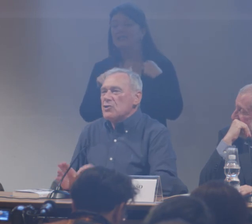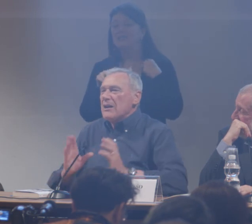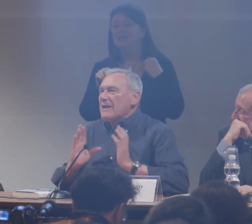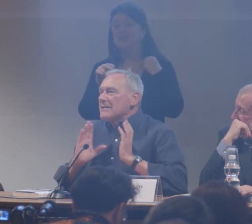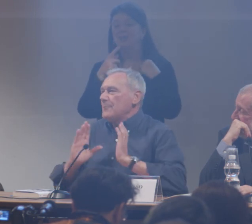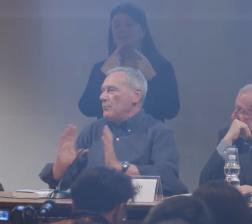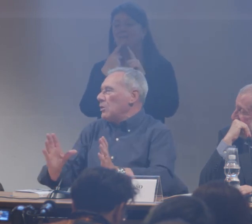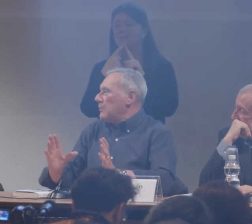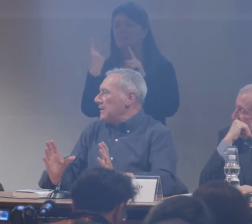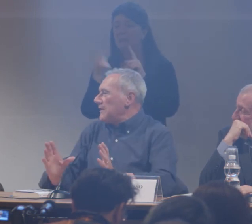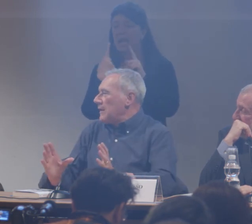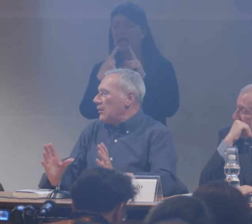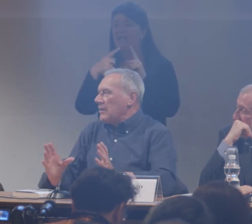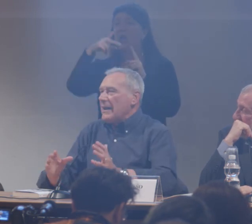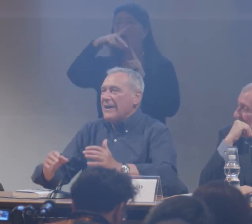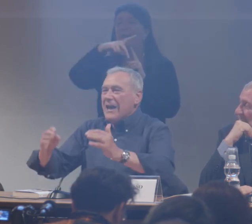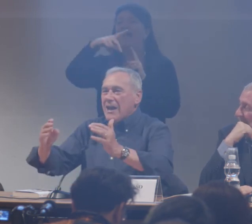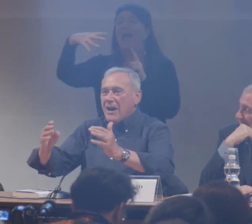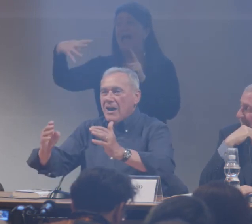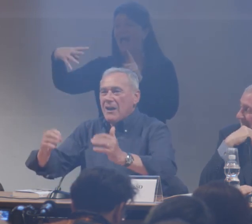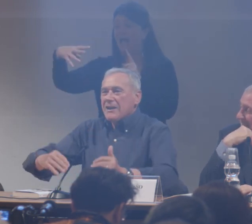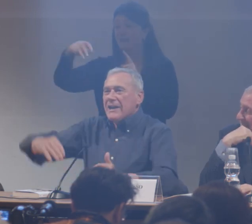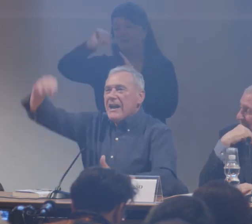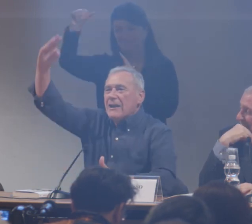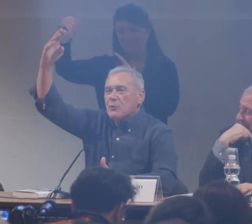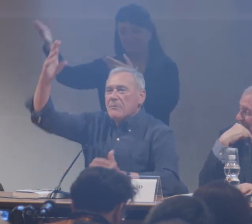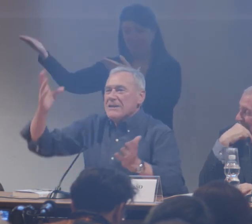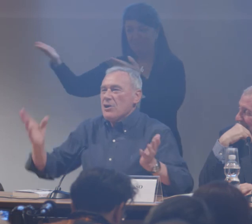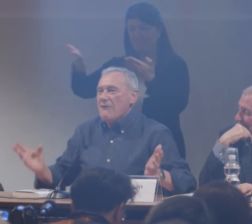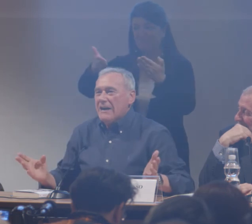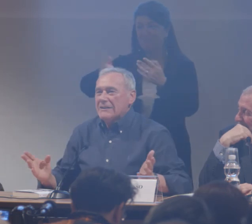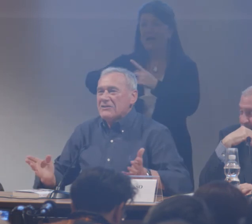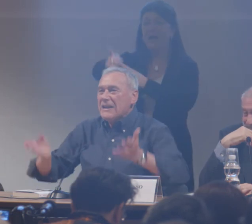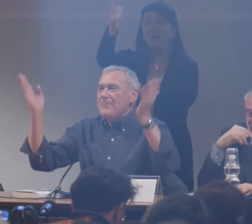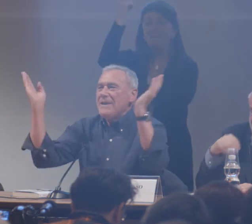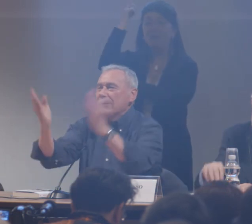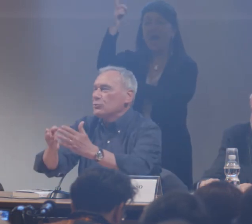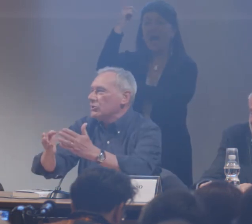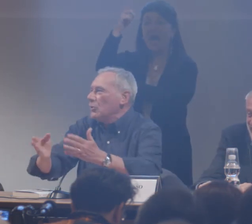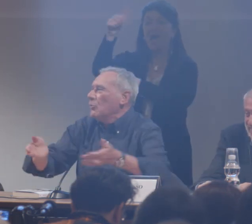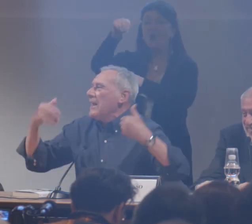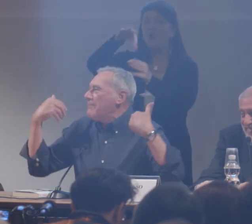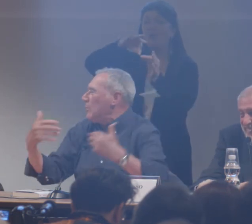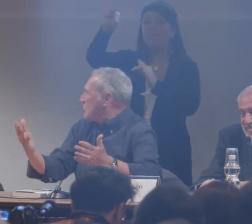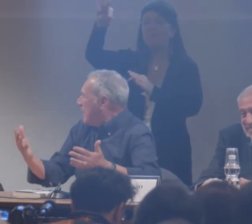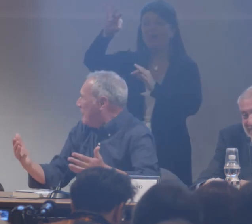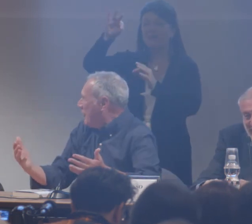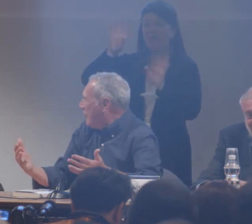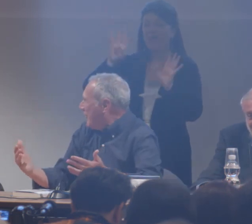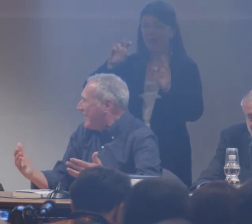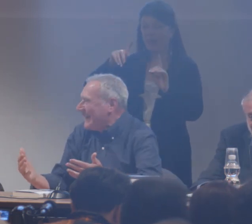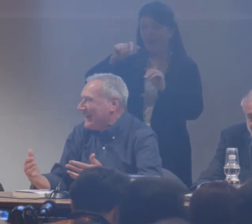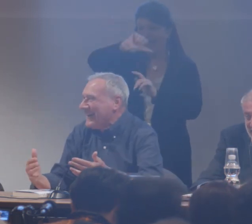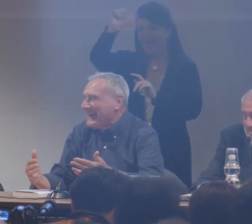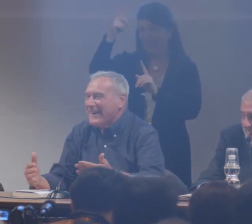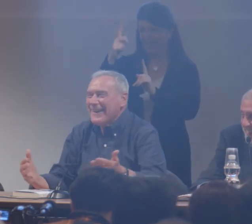far uscire avanti il pubblico ministero, che era Ayala, che era alto 1,90 m, se li piglia tutti lui e poi usciamo